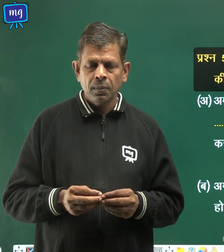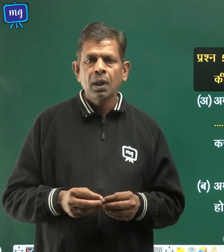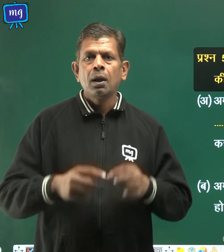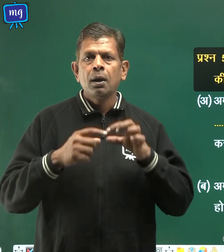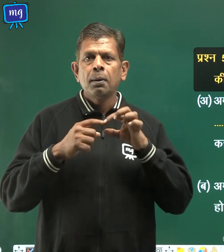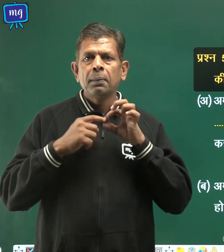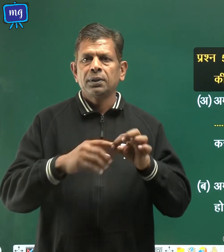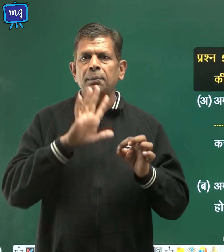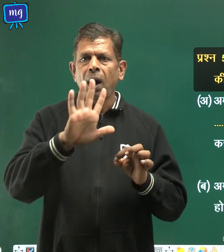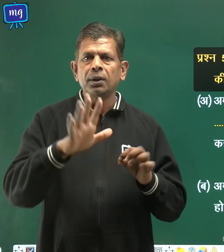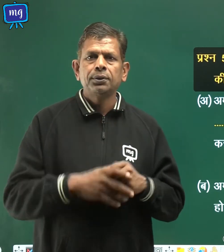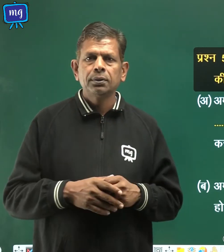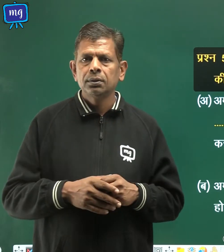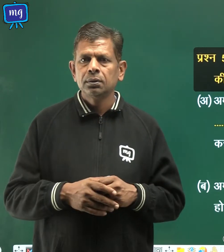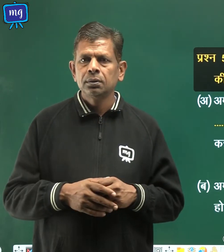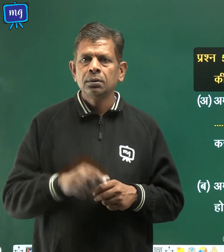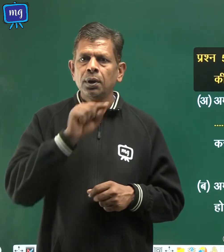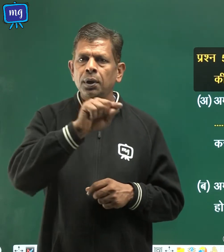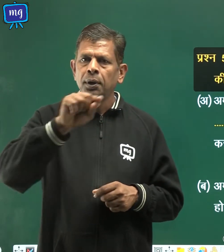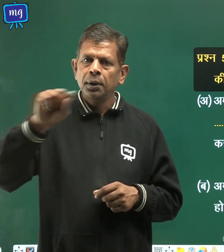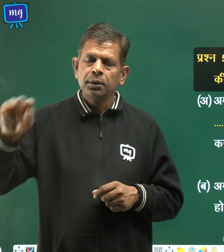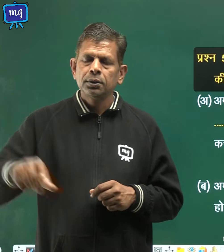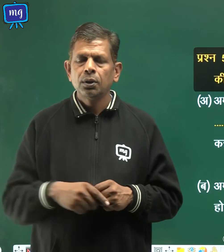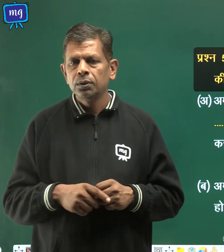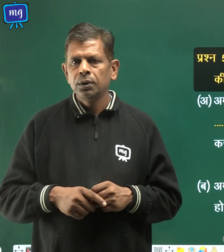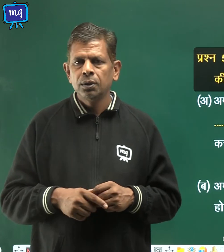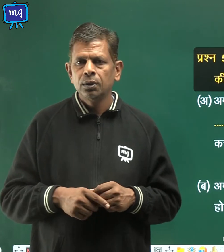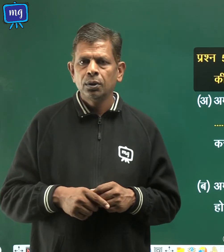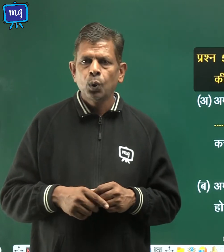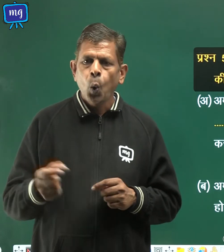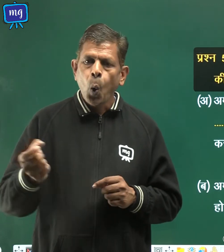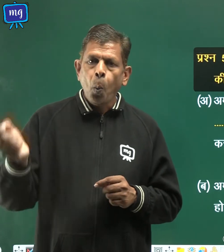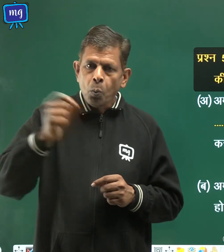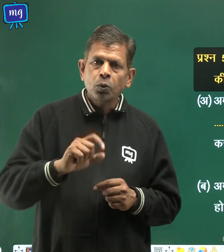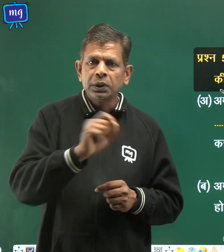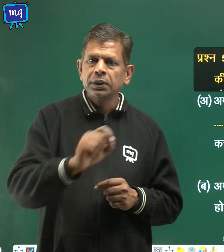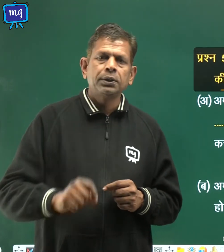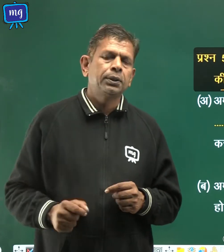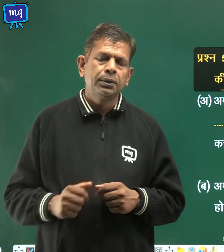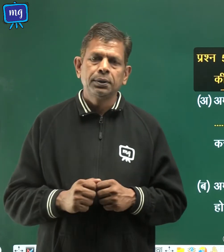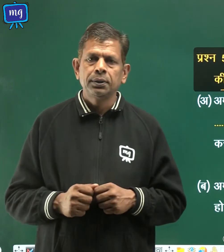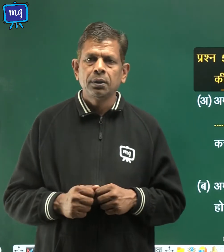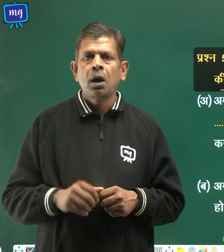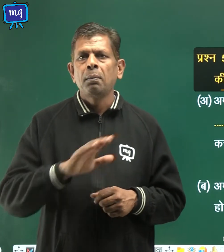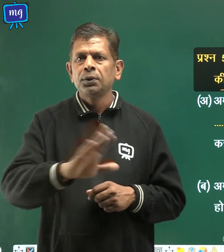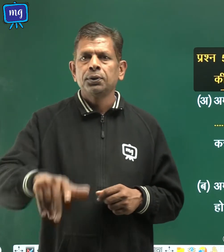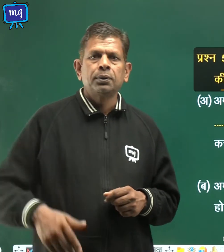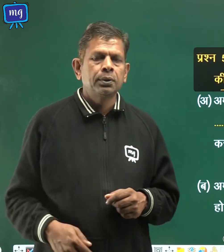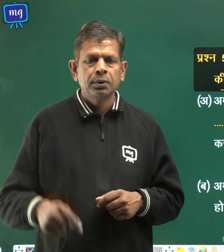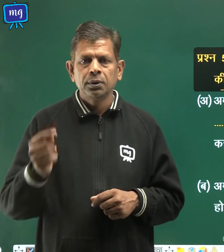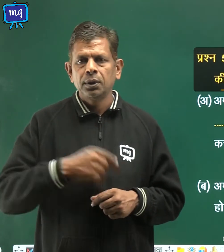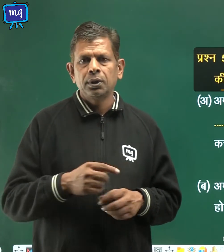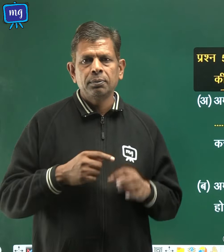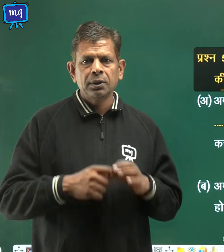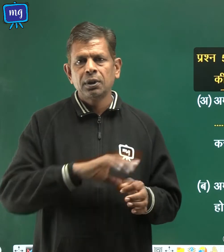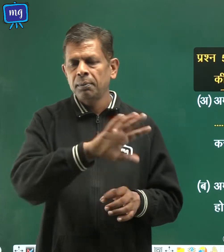प्रश्न 5, रिक्त स्थानों की पूर्ति कीजिए। बच्चों, इस